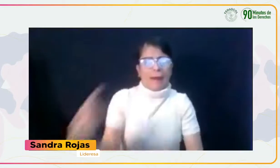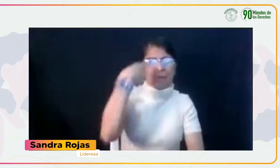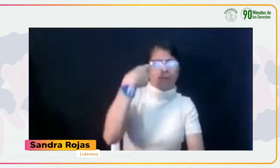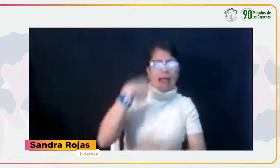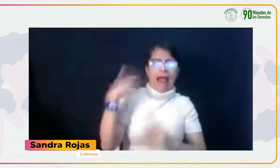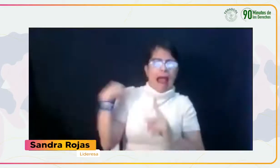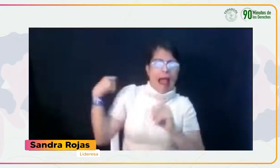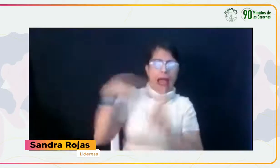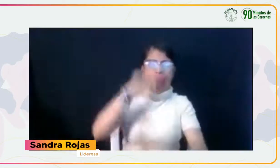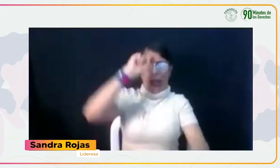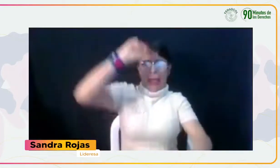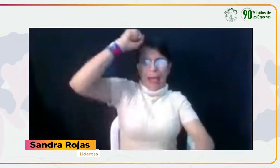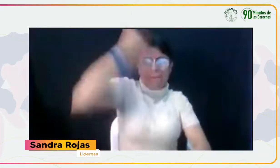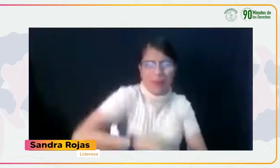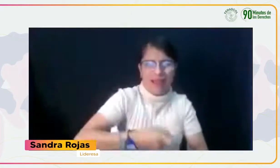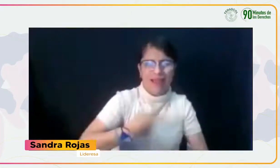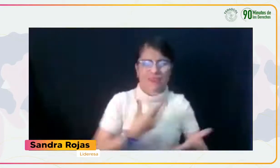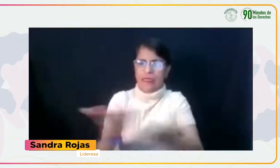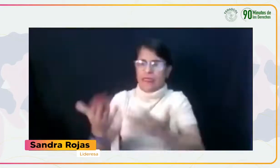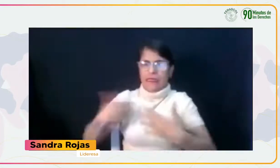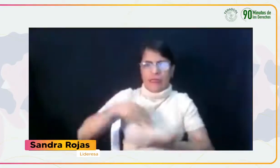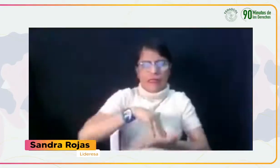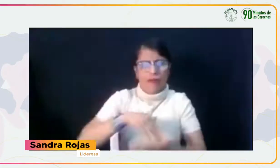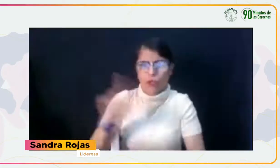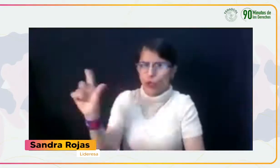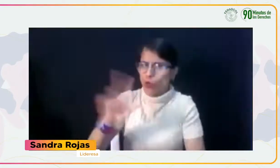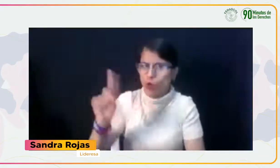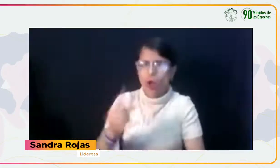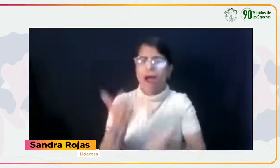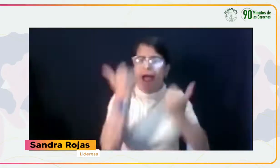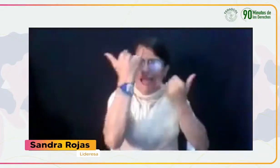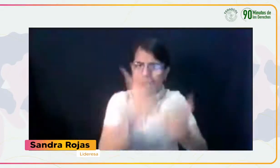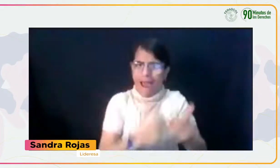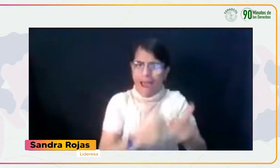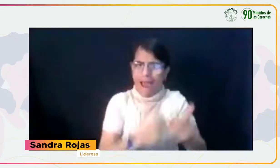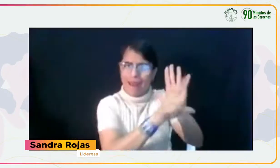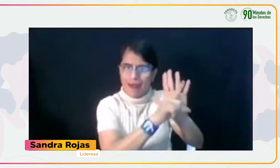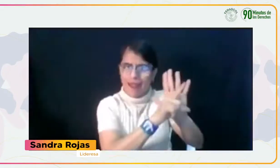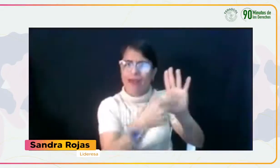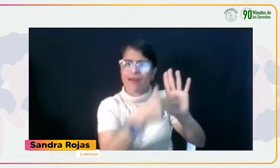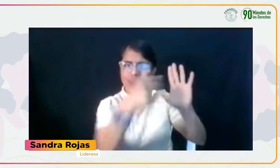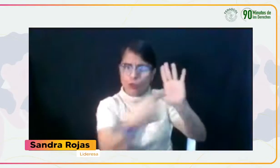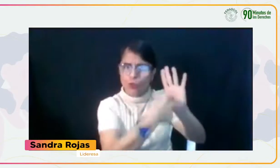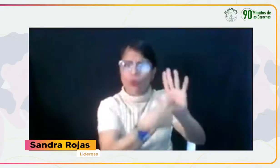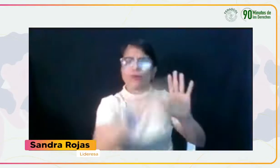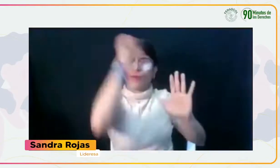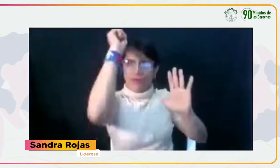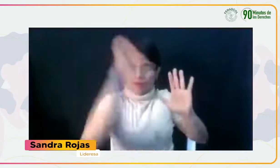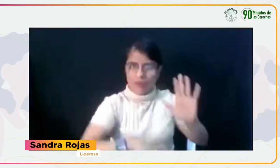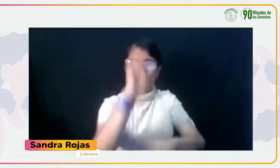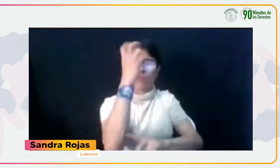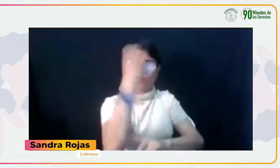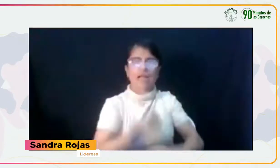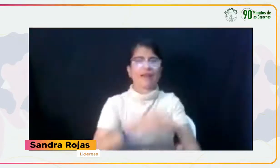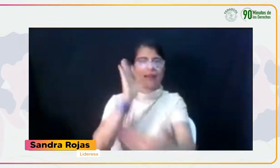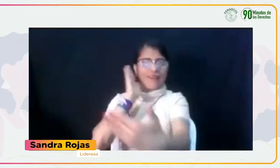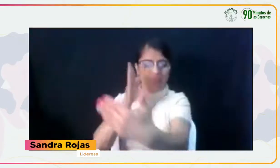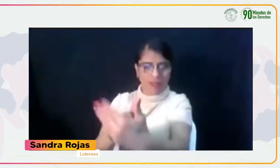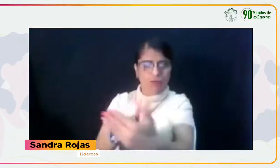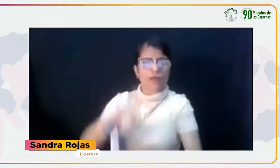pero no puedo denunciar porque me da miedo, porque recibo amenazas, porque de pronto van a hacer algo en contra mía. Y está la ley también